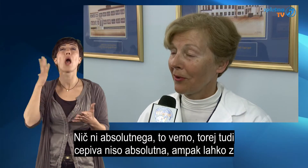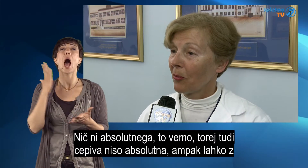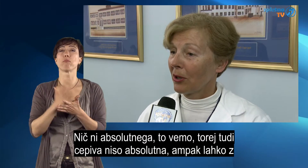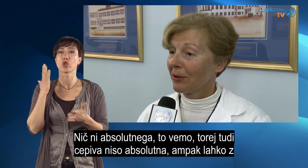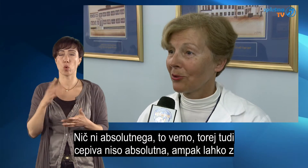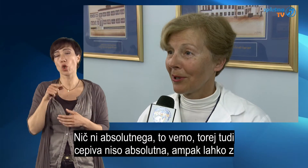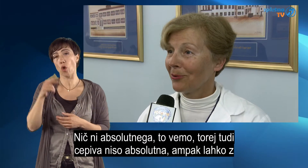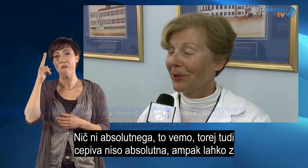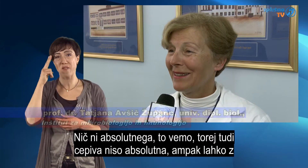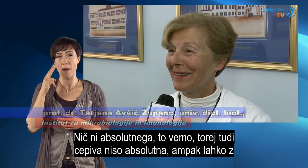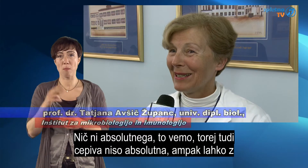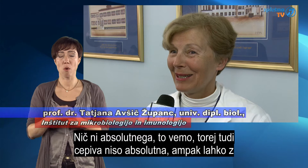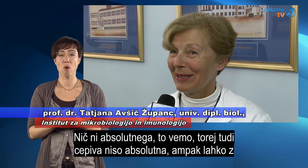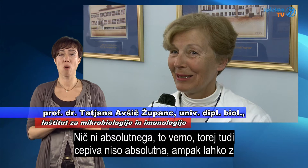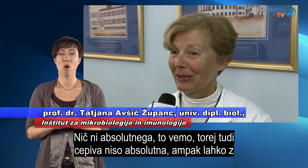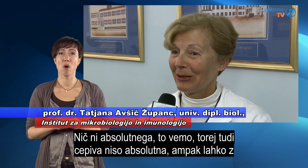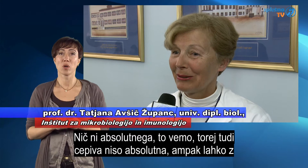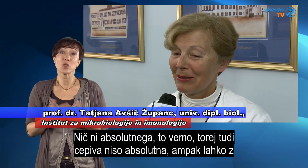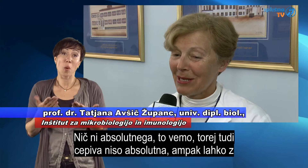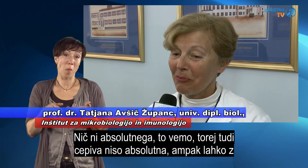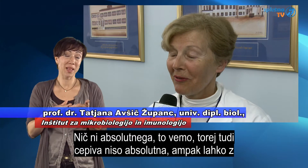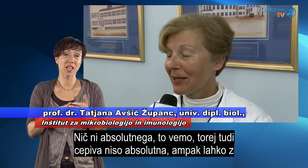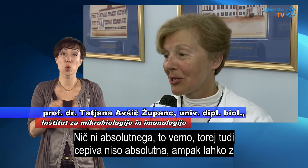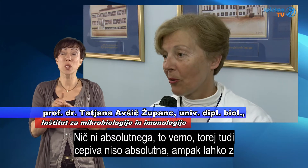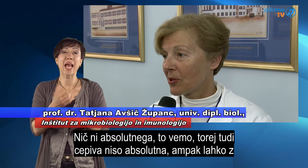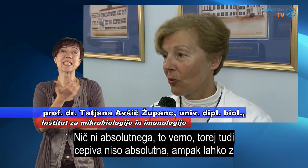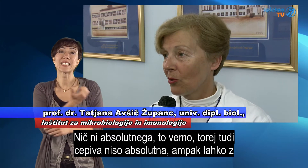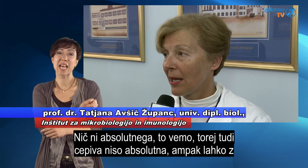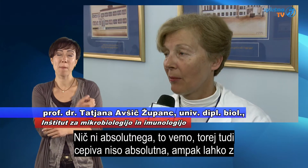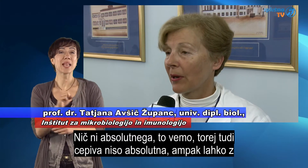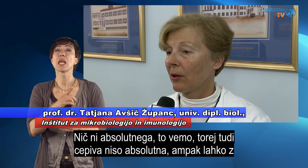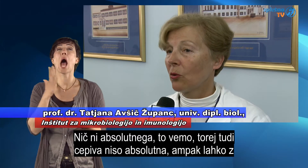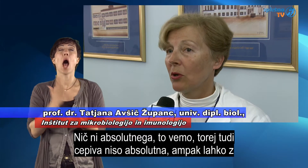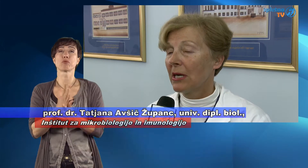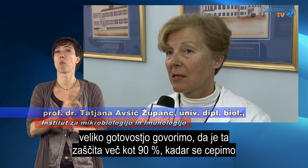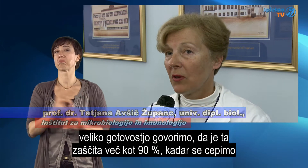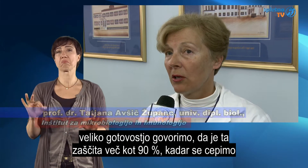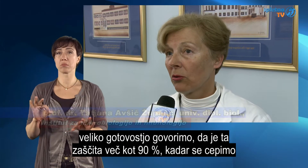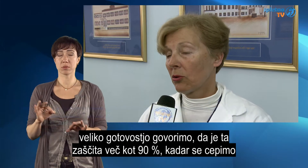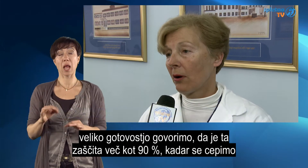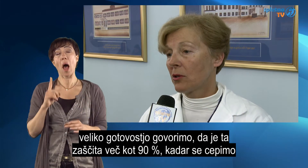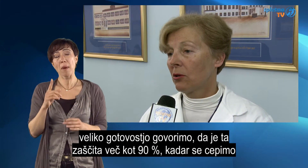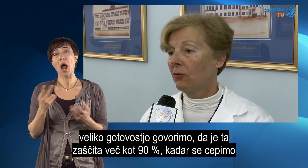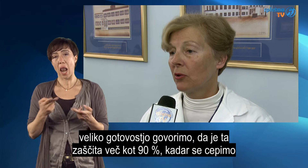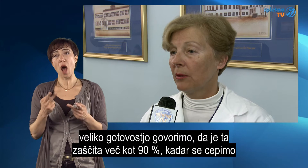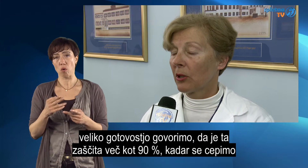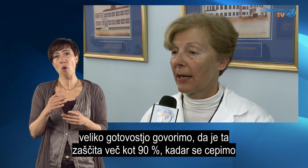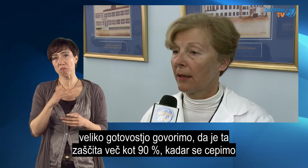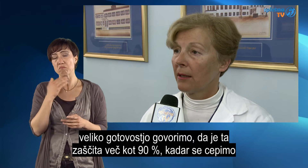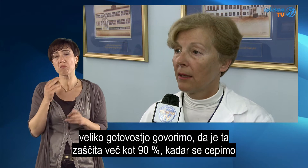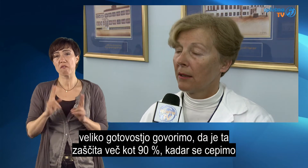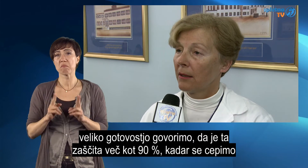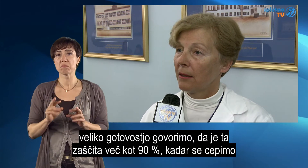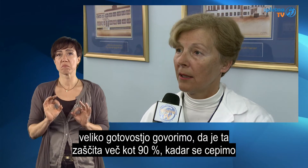to vemo, torej tudi cepiva niso absolutne, ampak lahko z veliko gotovostjo govorimo,